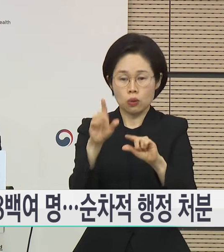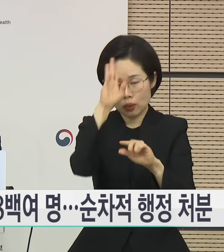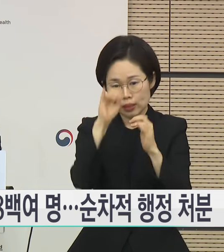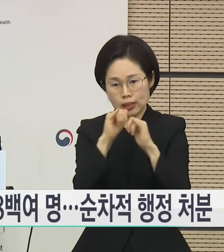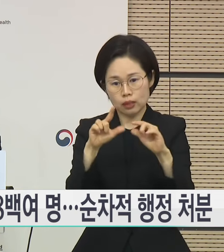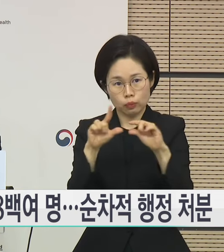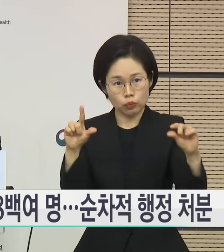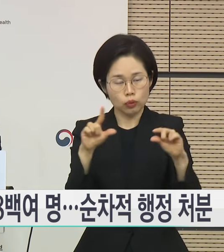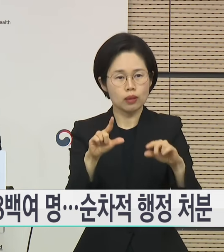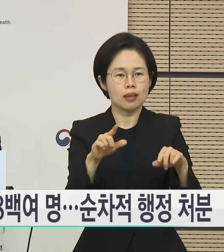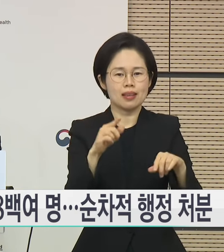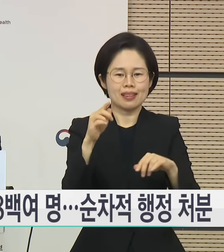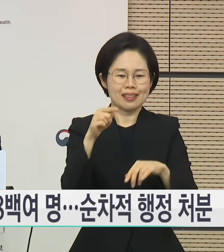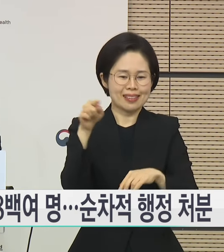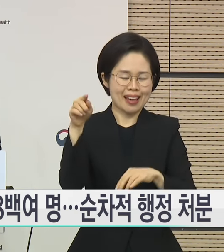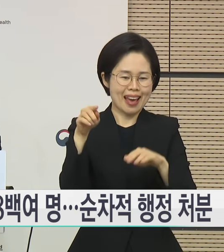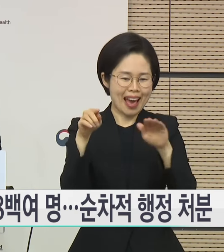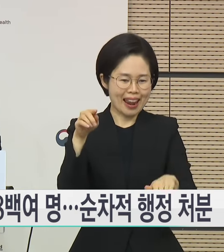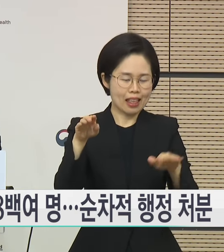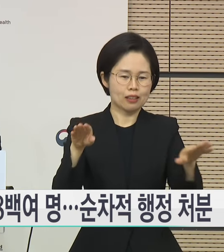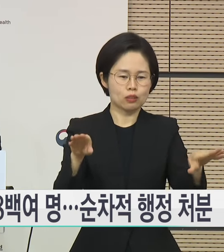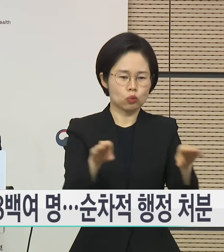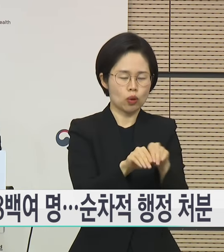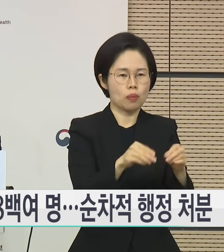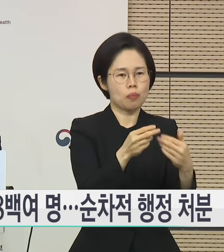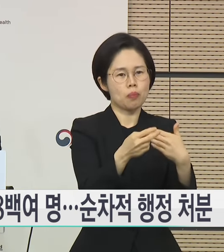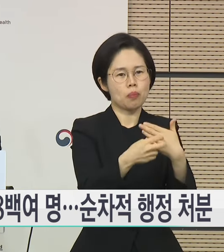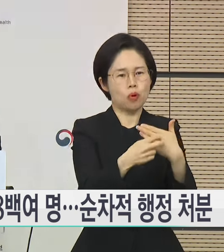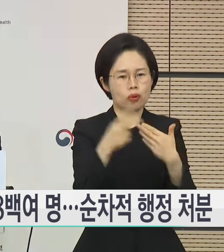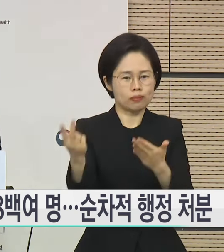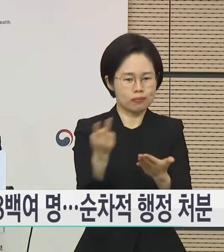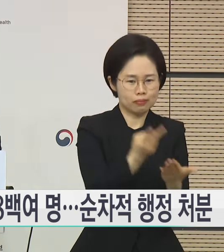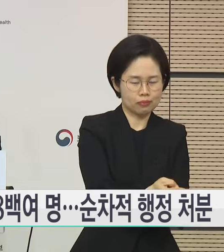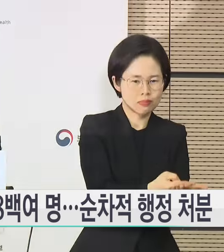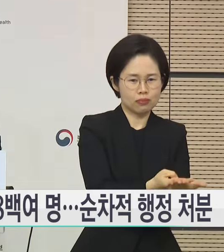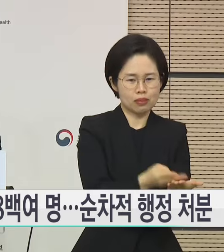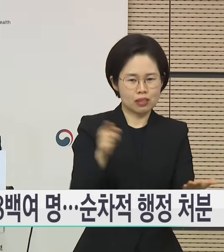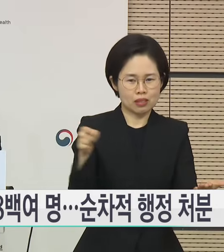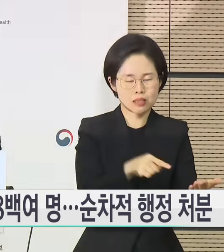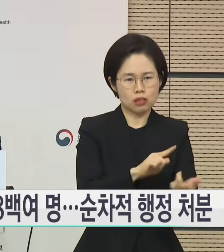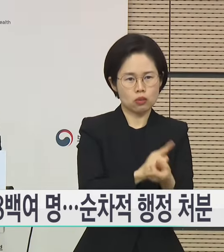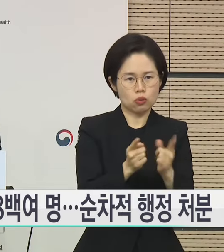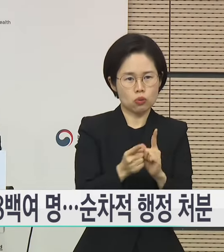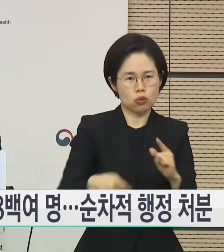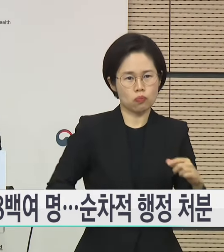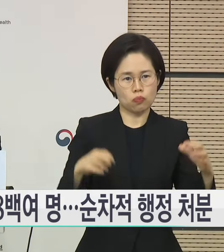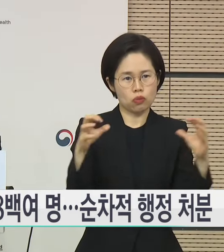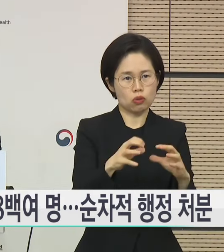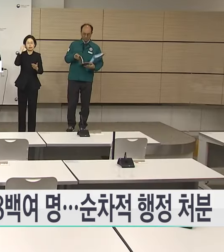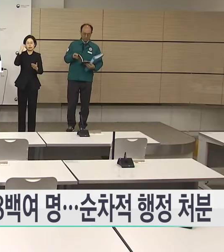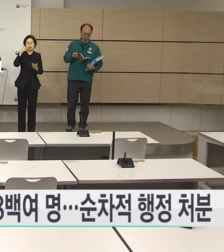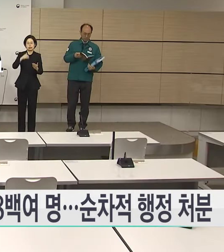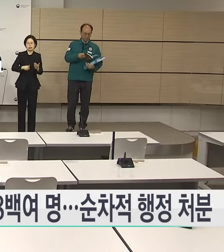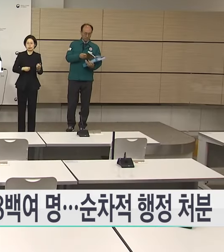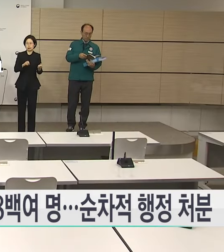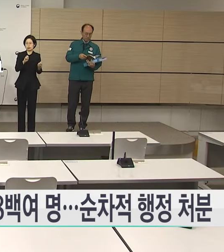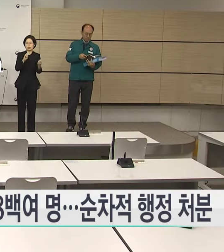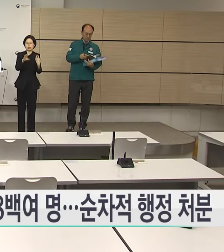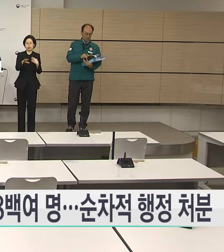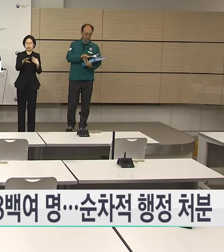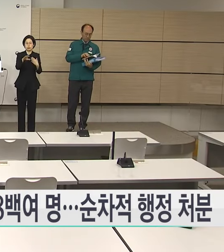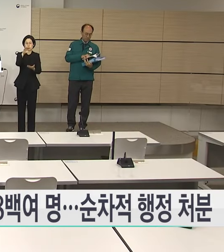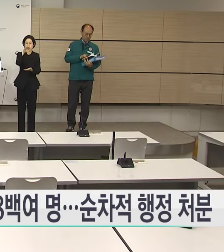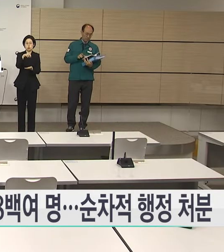것으로 보입니다 중대본은 복귀 시안으로 제시했던 지난 달 29일 오전 기준으로 전공이 8900여 명이